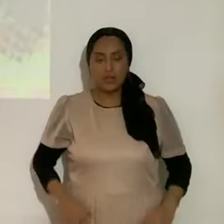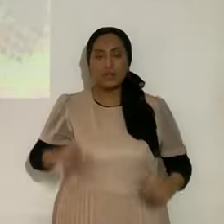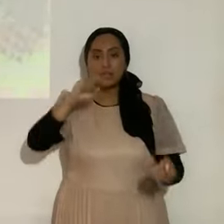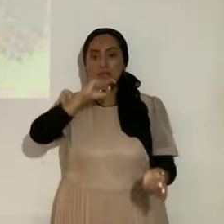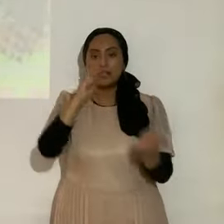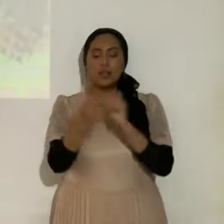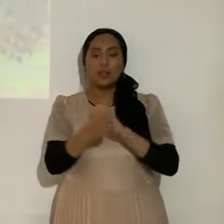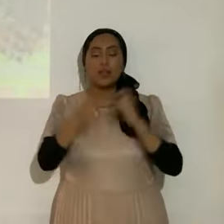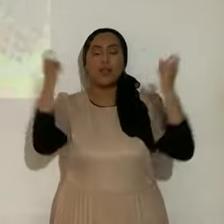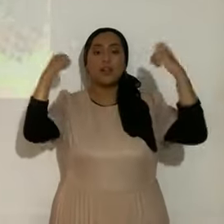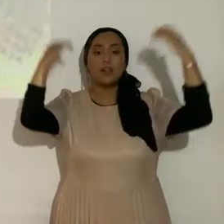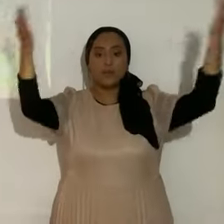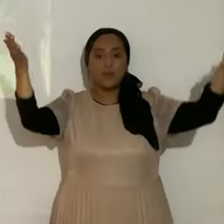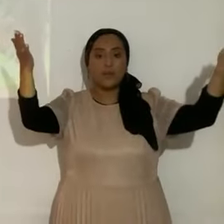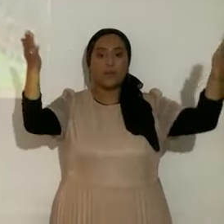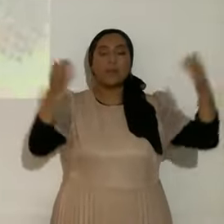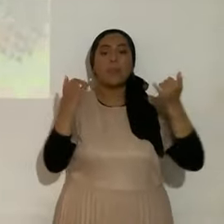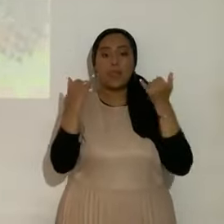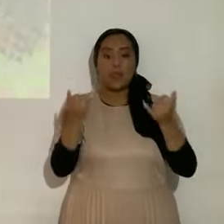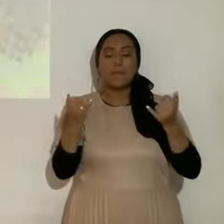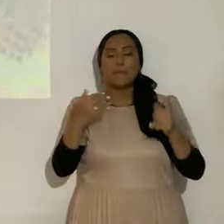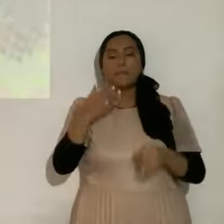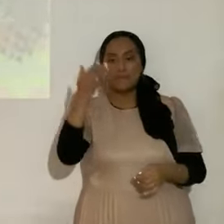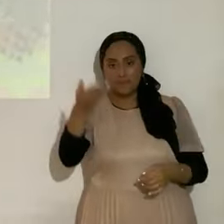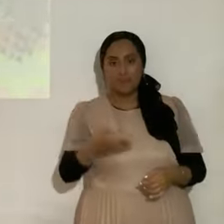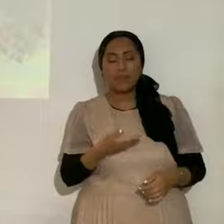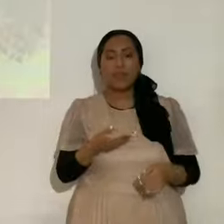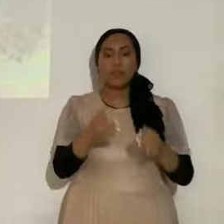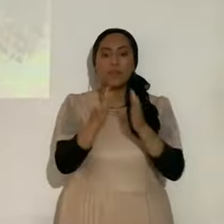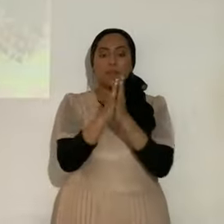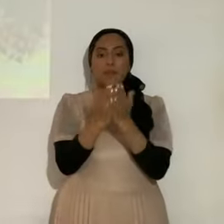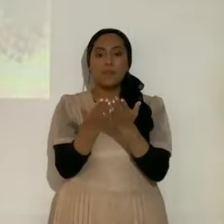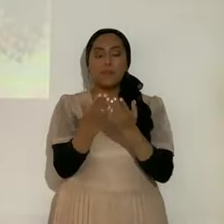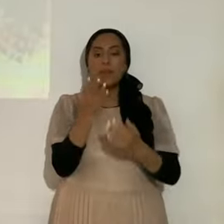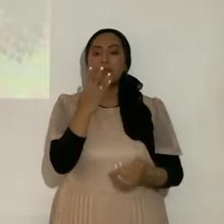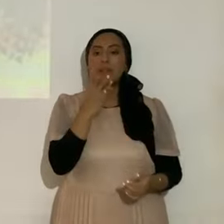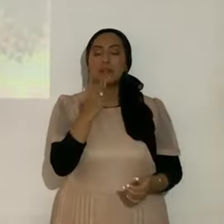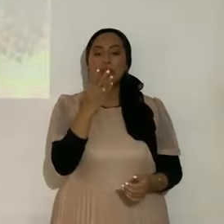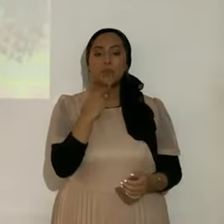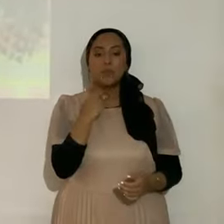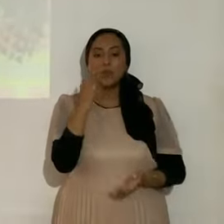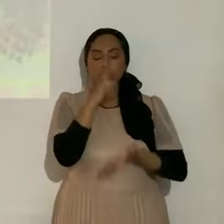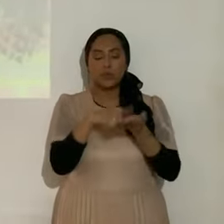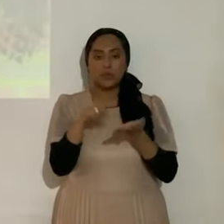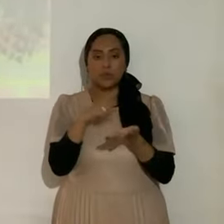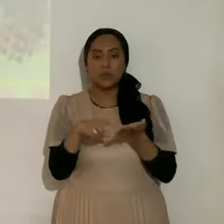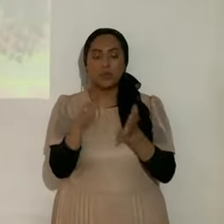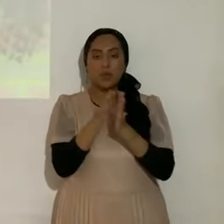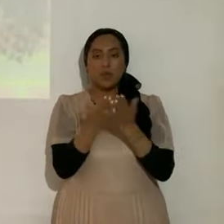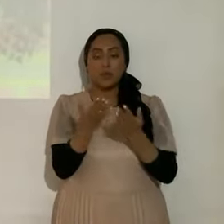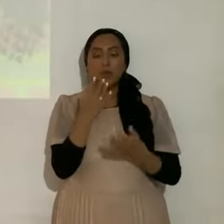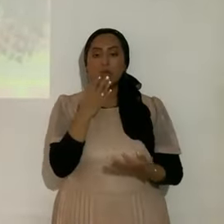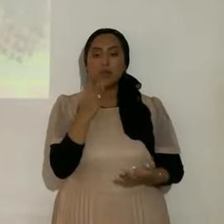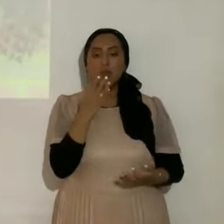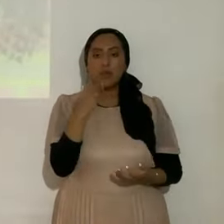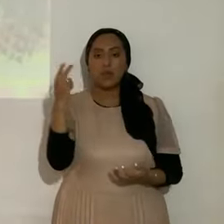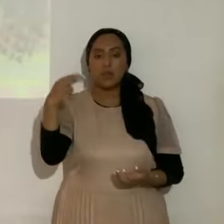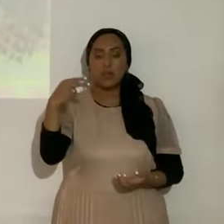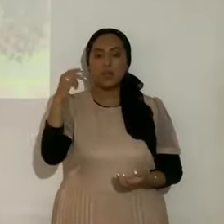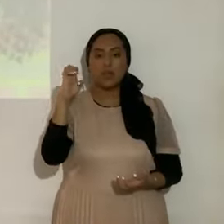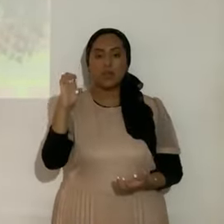aleluya, bendito es Él. Ahora, hermanos, los invito a que vayamos a la carta a los Hebreos, vamos todos para allá, vamos a leer la carta a